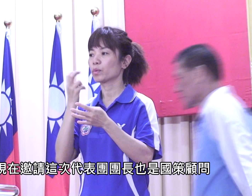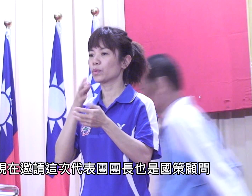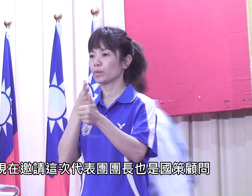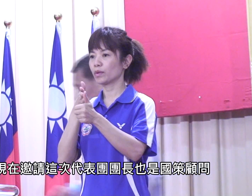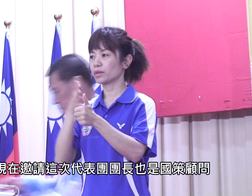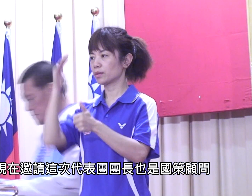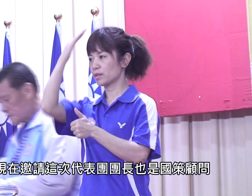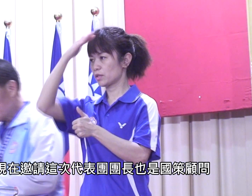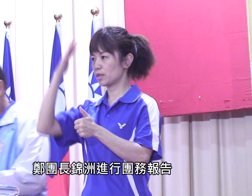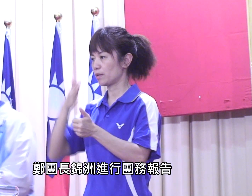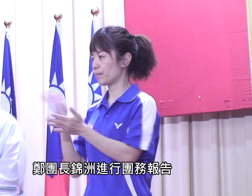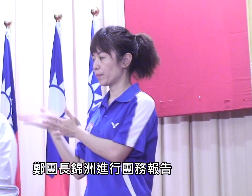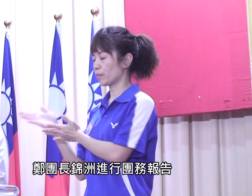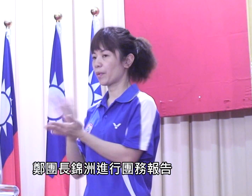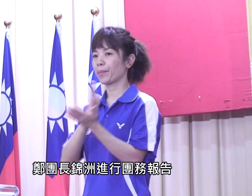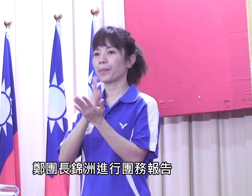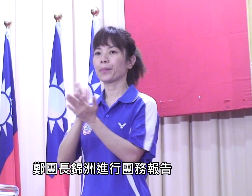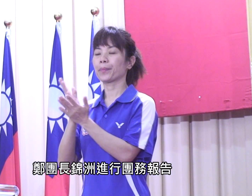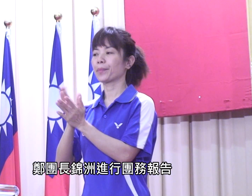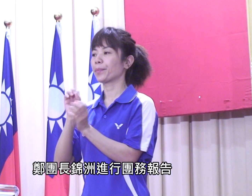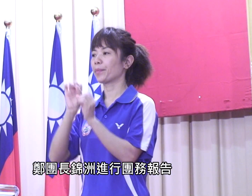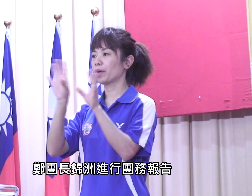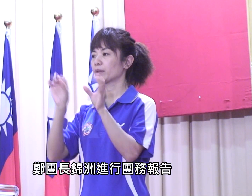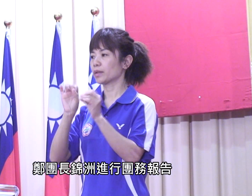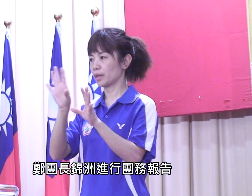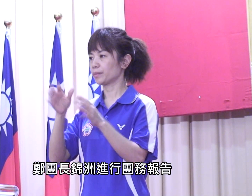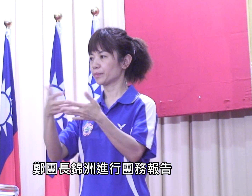长上台做团务报告。